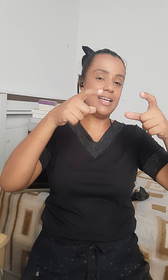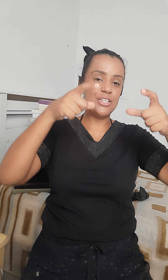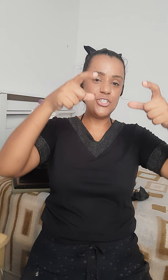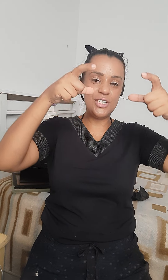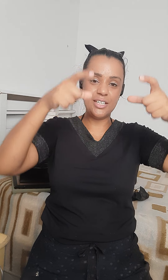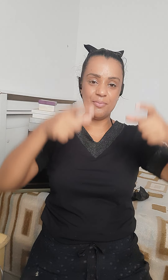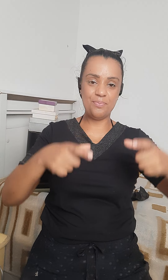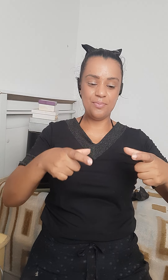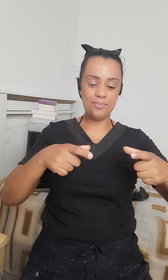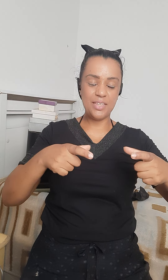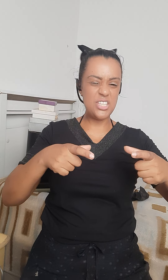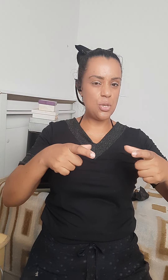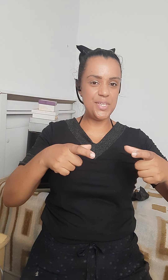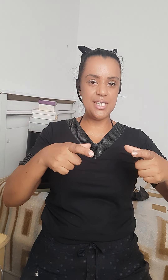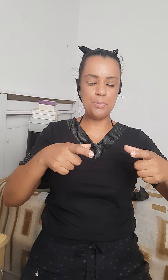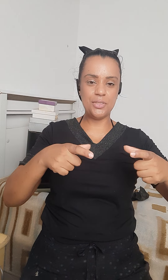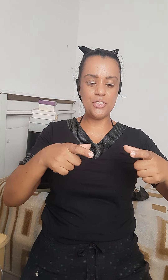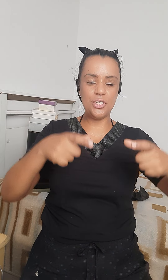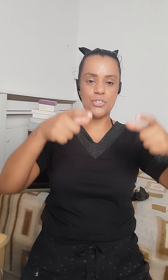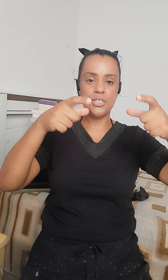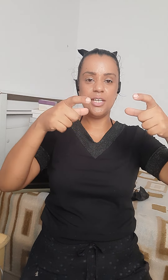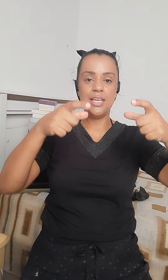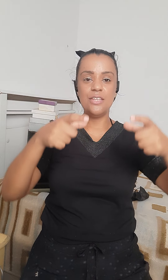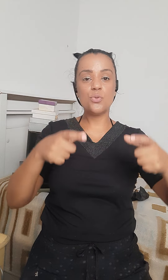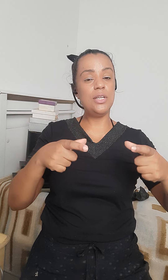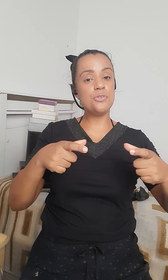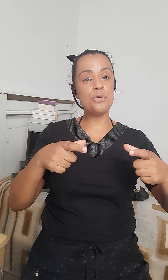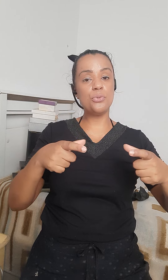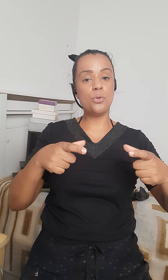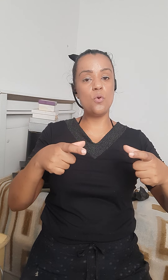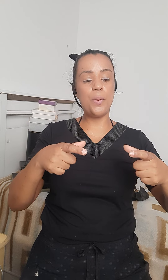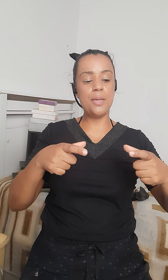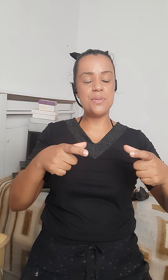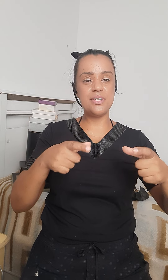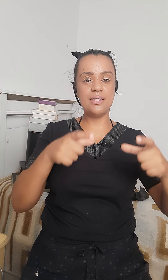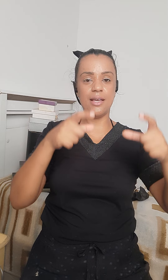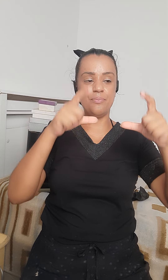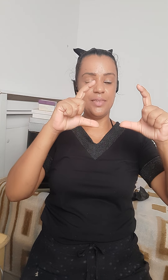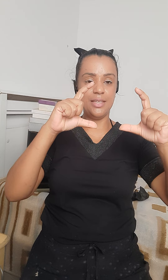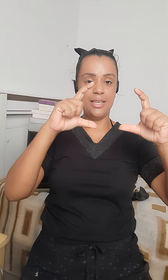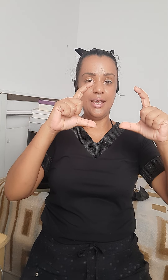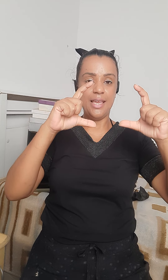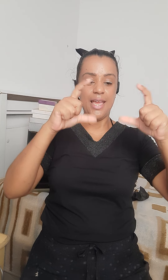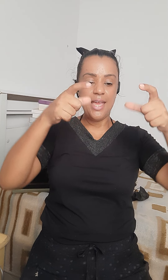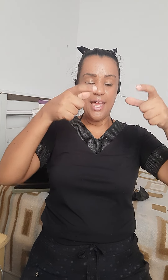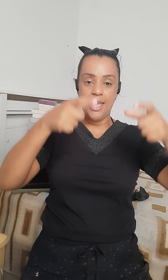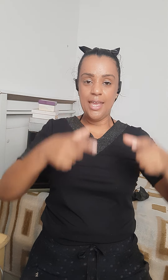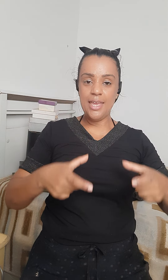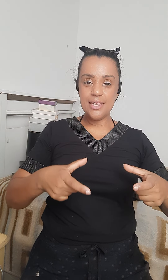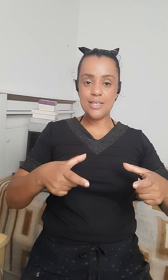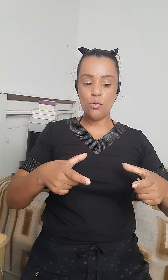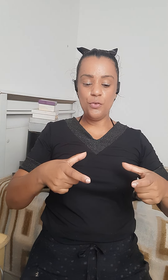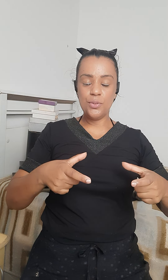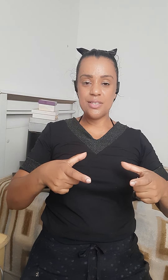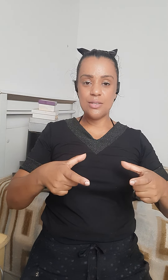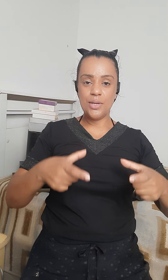na China. É só um exemplo, tá, gente? Escolheram só o tronco para representar. Essa configuração aqui,